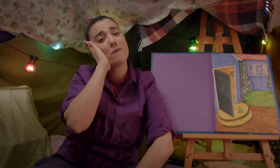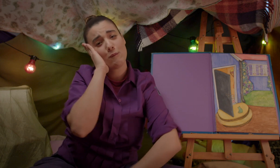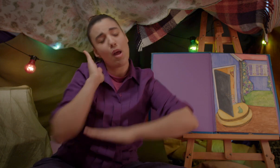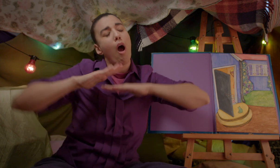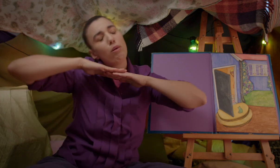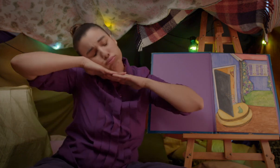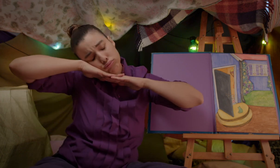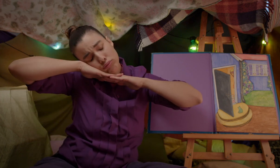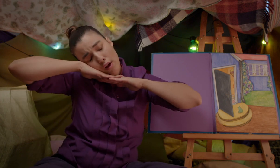så gott.